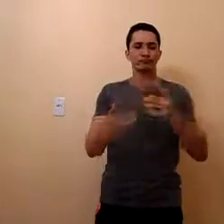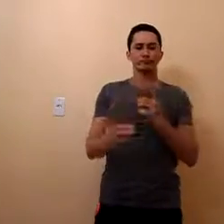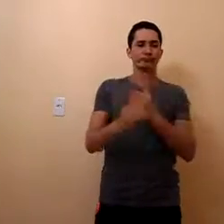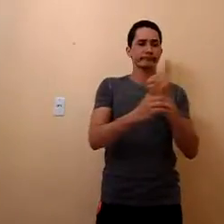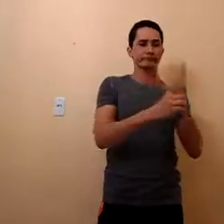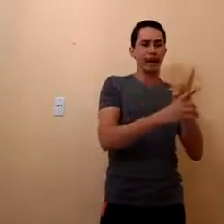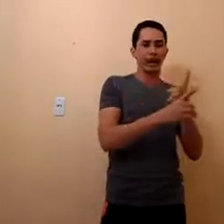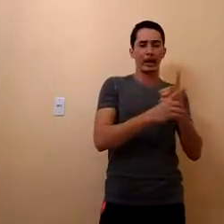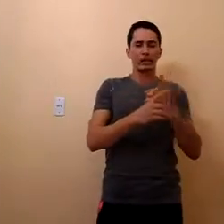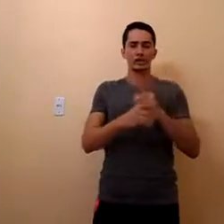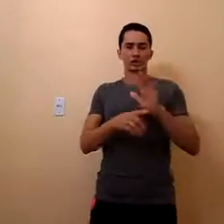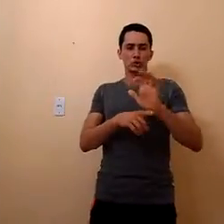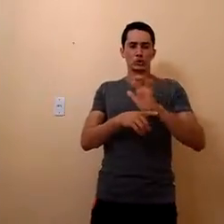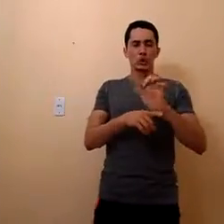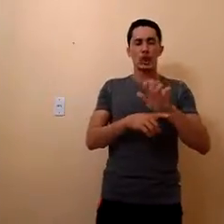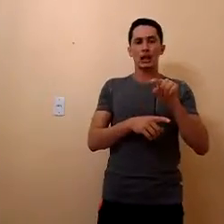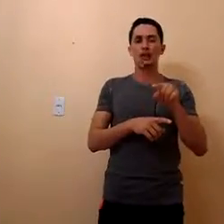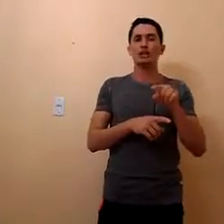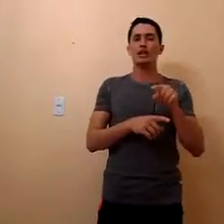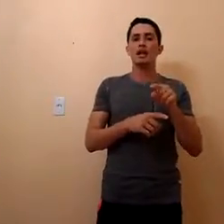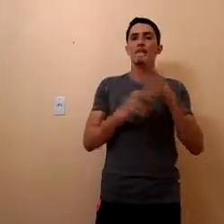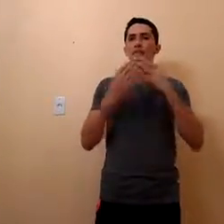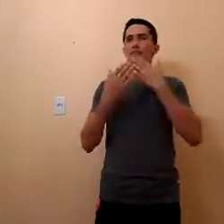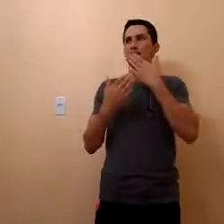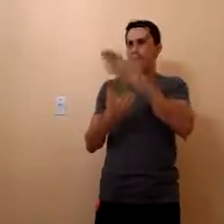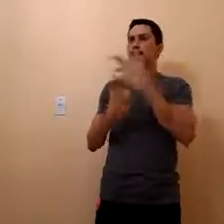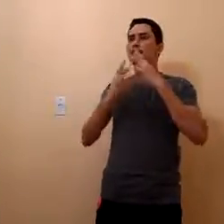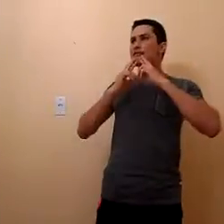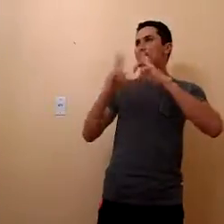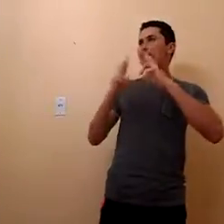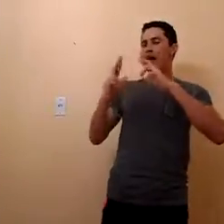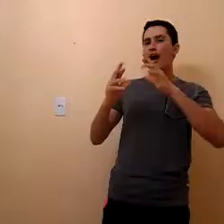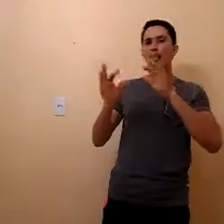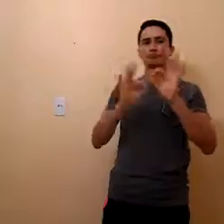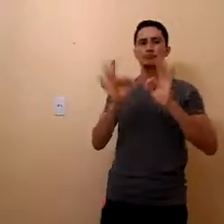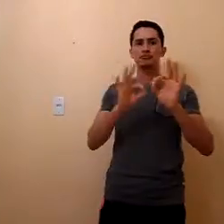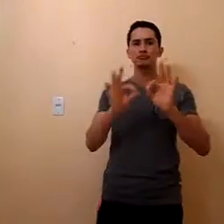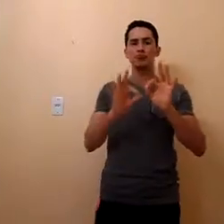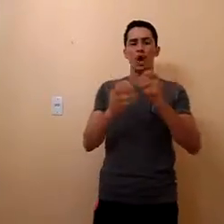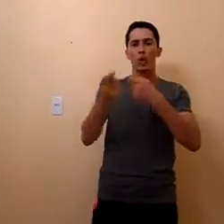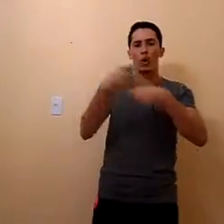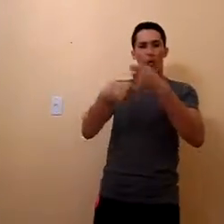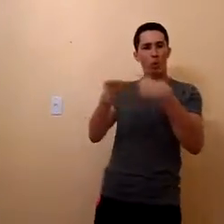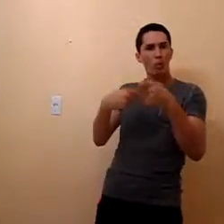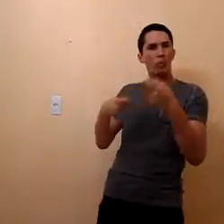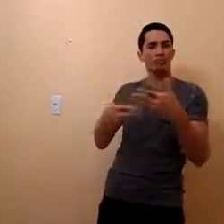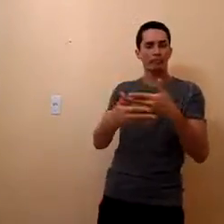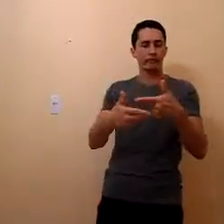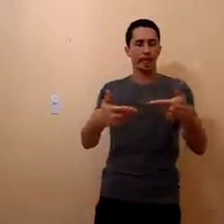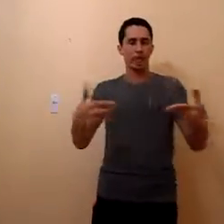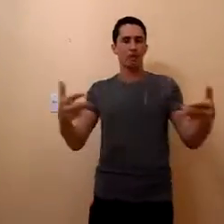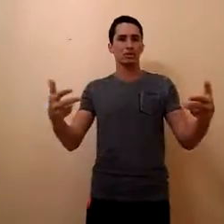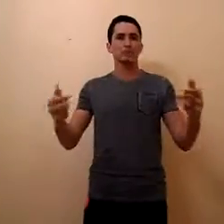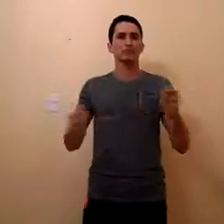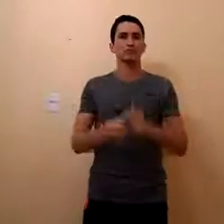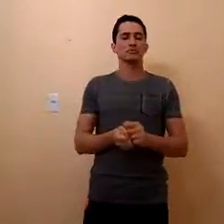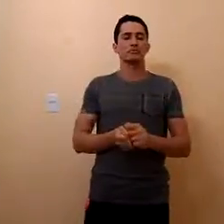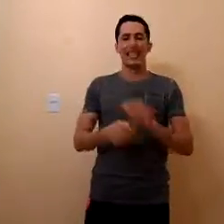do estado e disse que vai entrar com uma reclamação na Organização Mundial do Comércio. A comunidade europeia diz que é uma questão